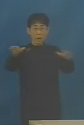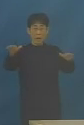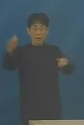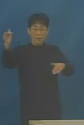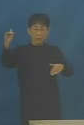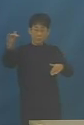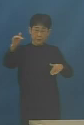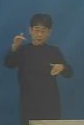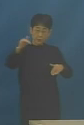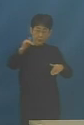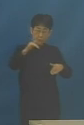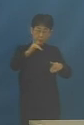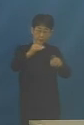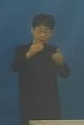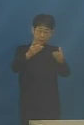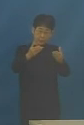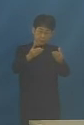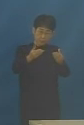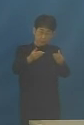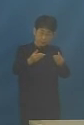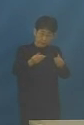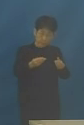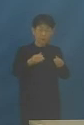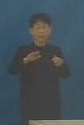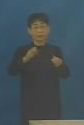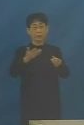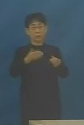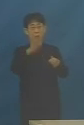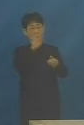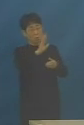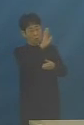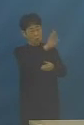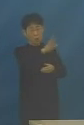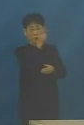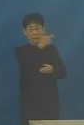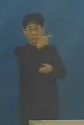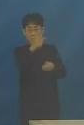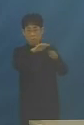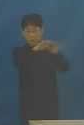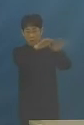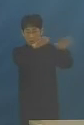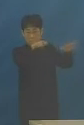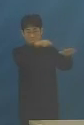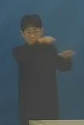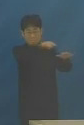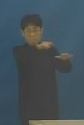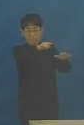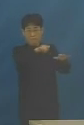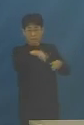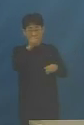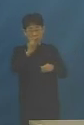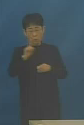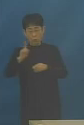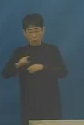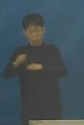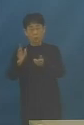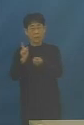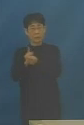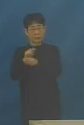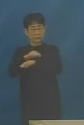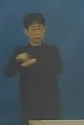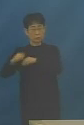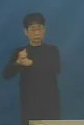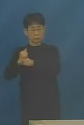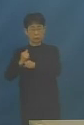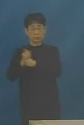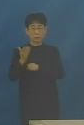思いますけれどもしかし今後第6版に向けてどういうふうに対策を作っていくのか